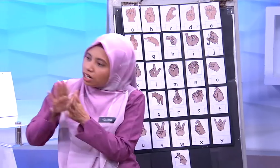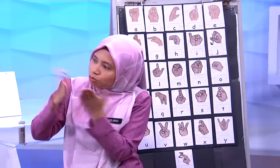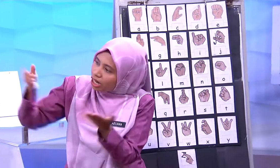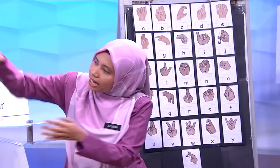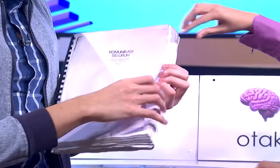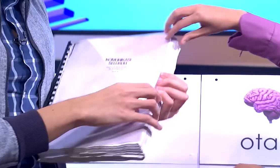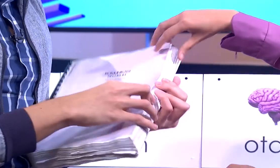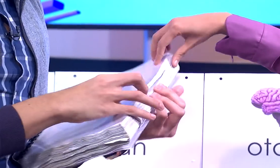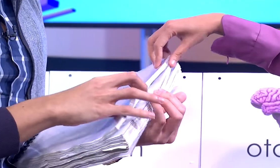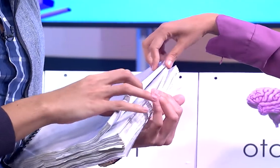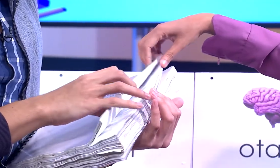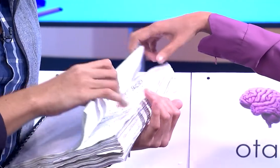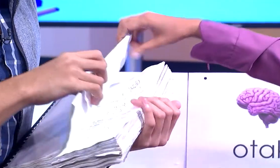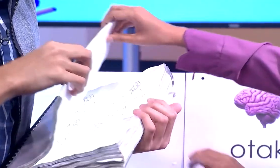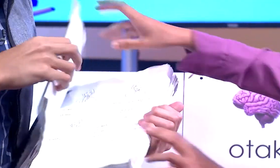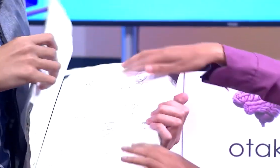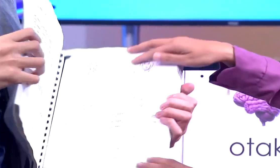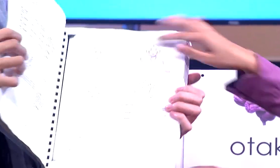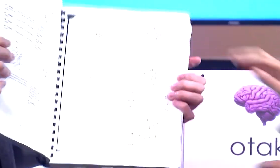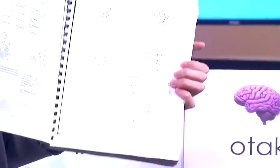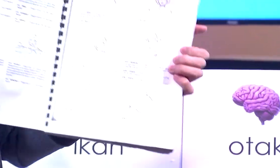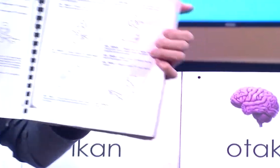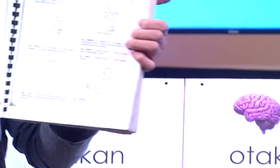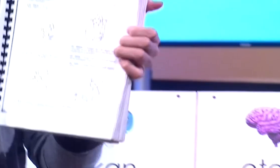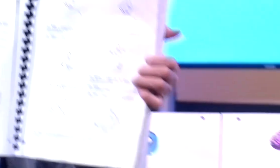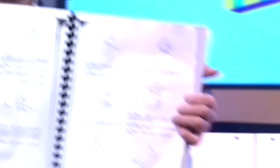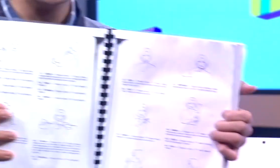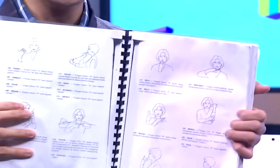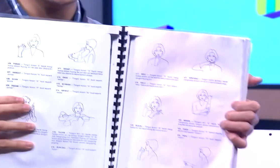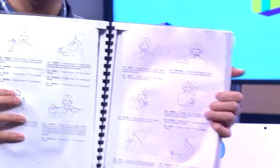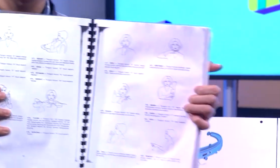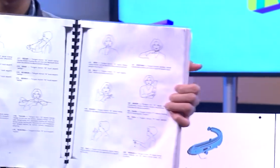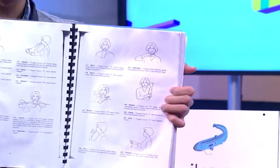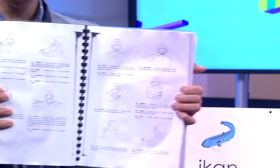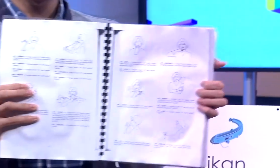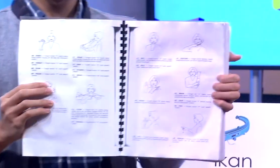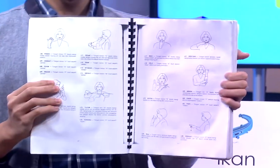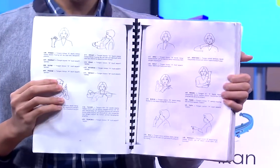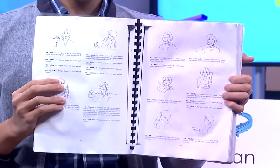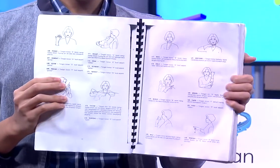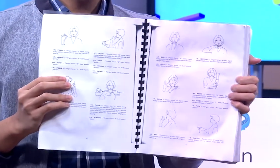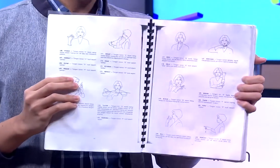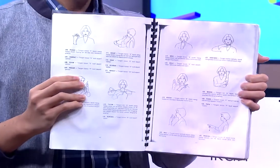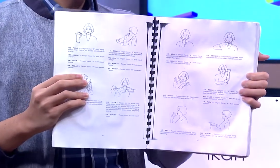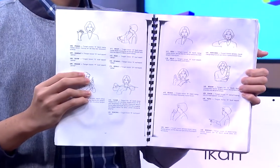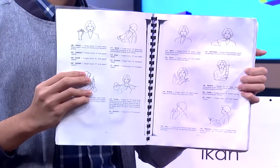Bukalah buka Oh iya seperti kamus-kamus